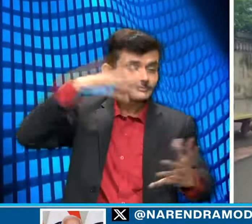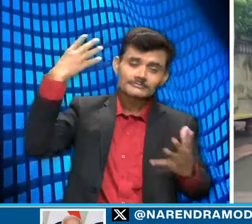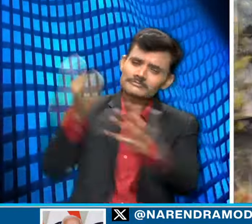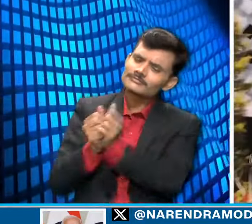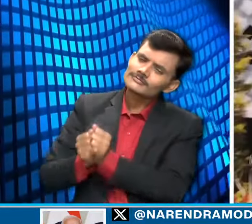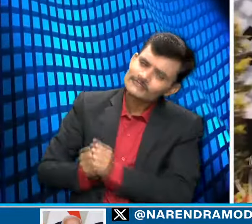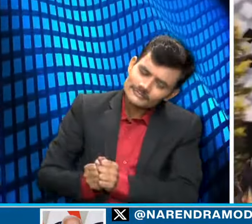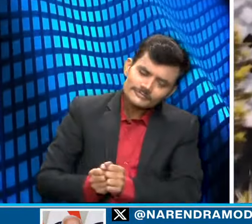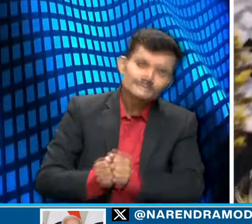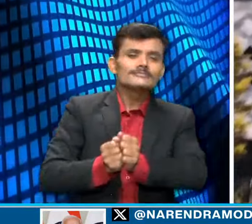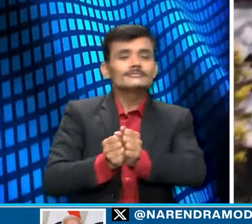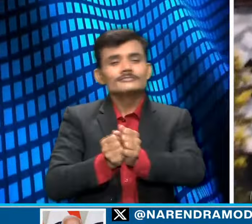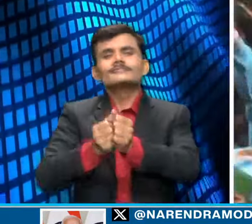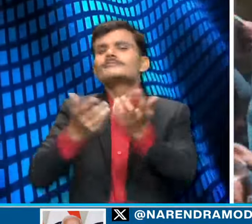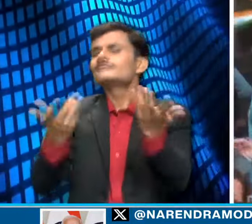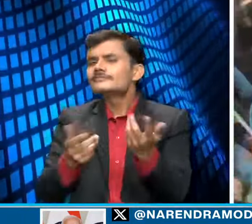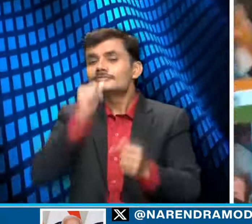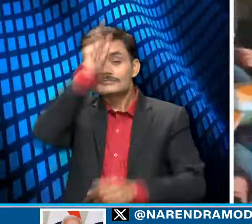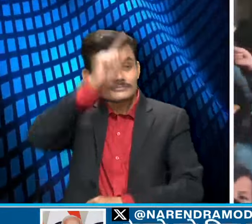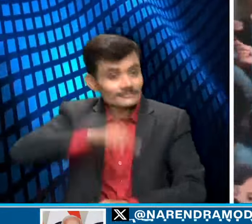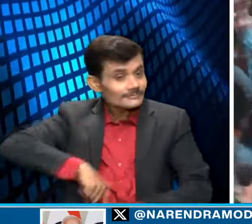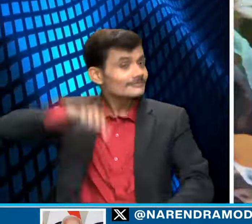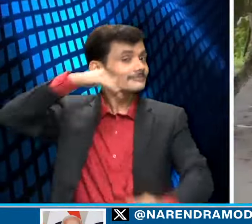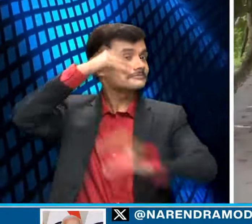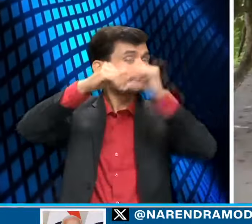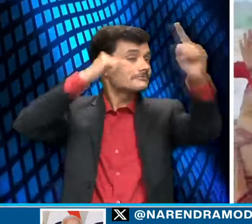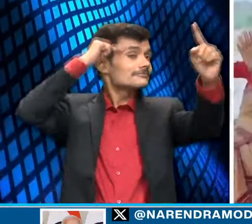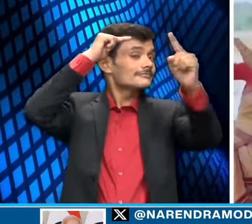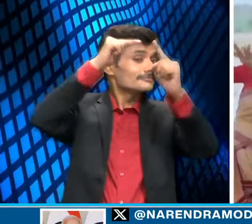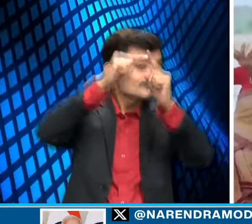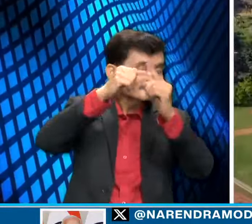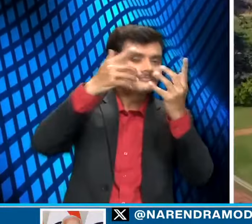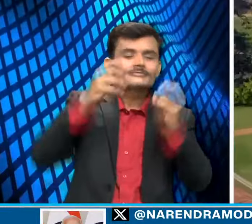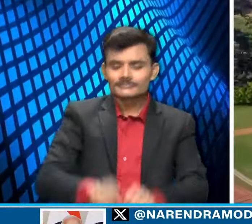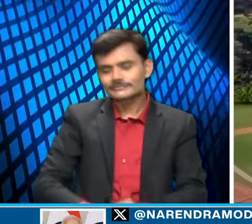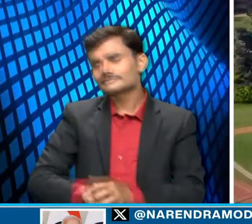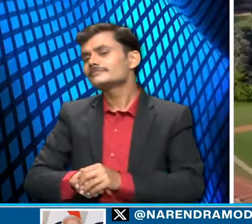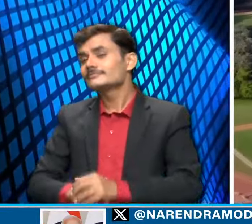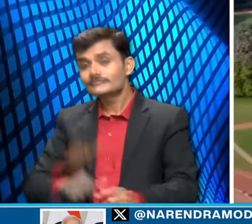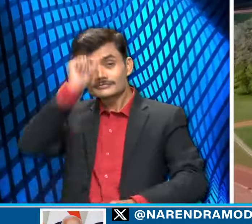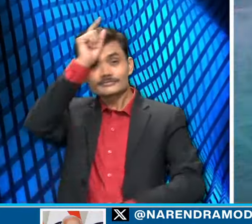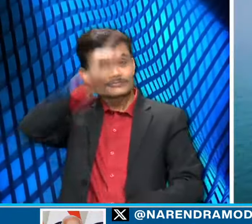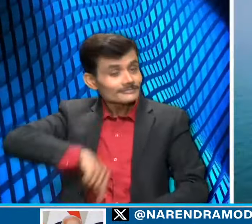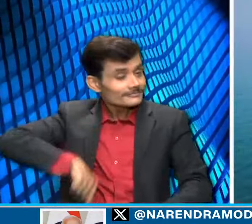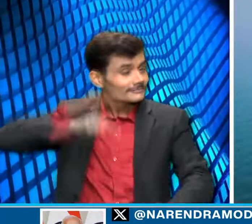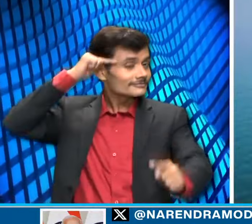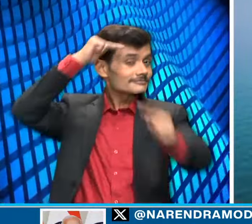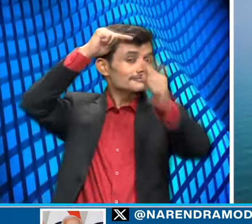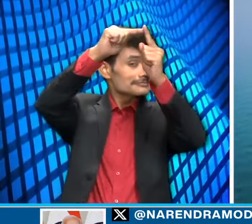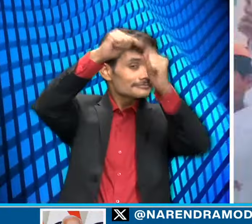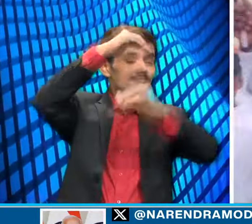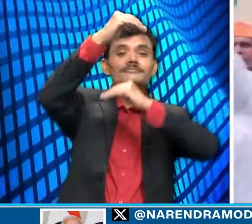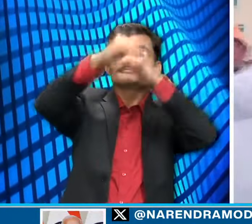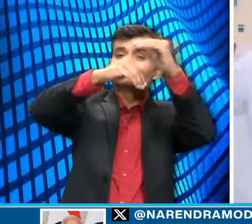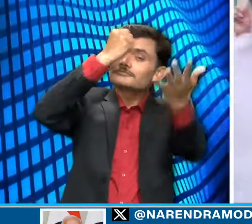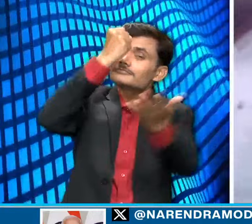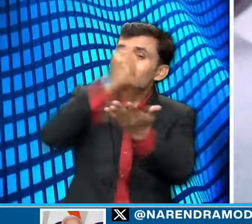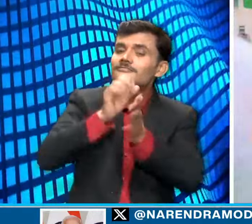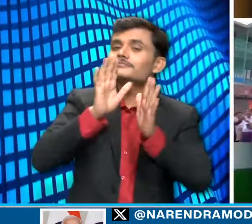مددان دینے جائے گا بھارت کے لیے بھارت کے